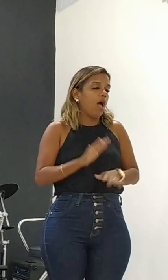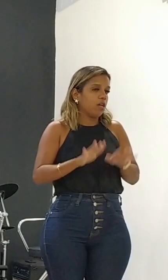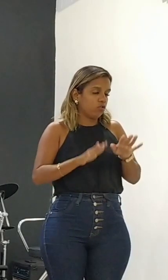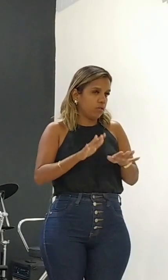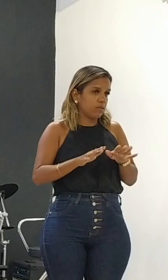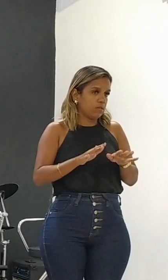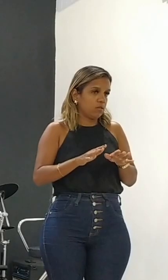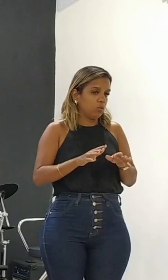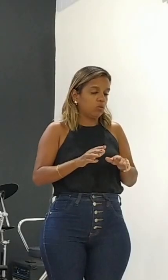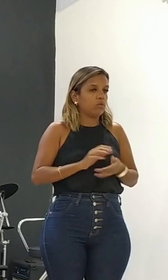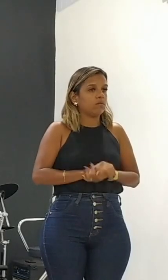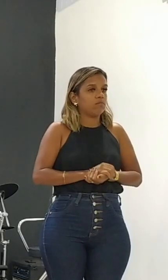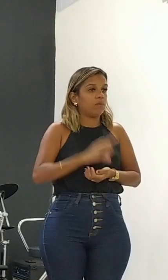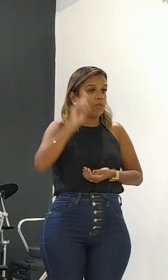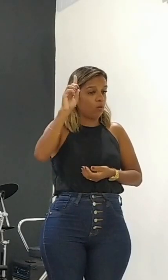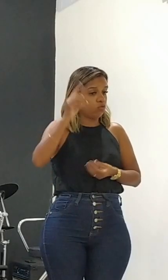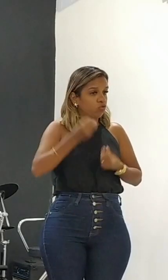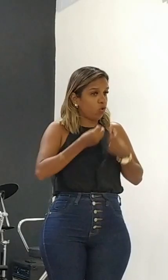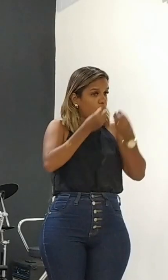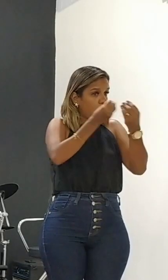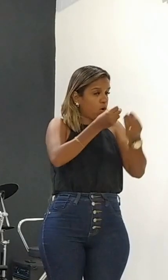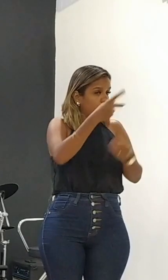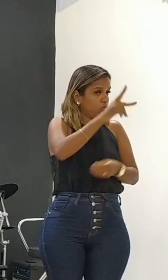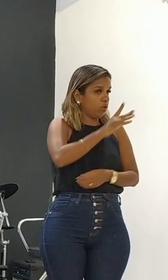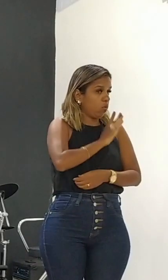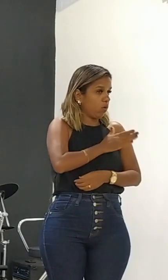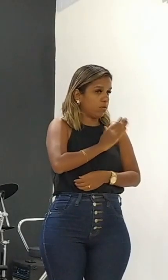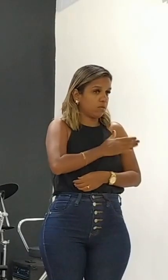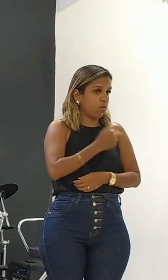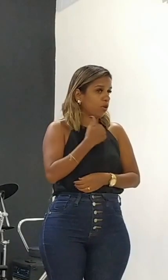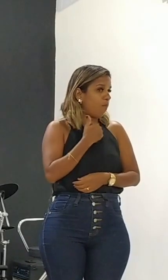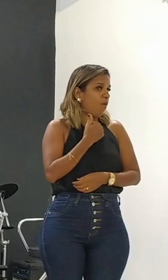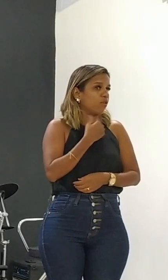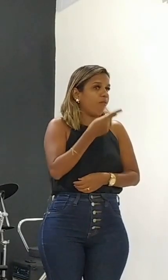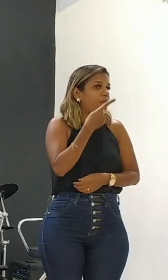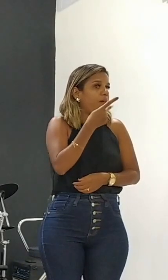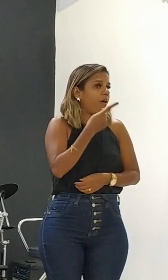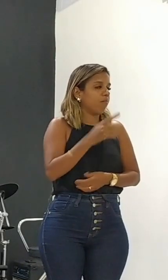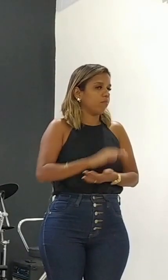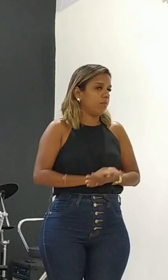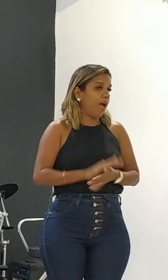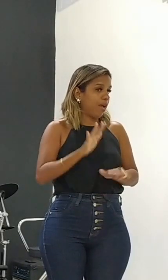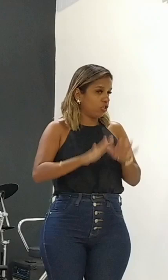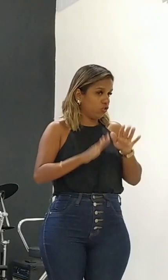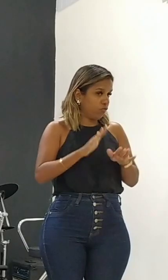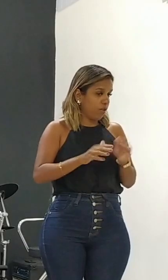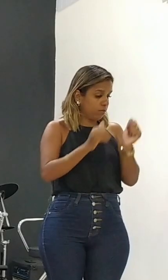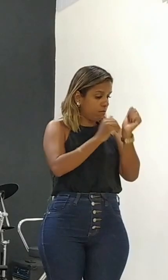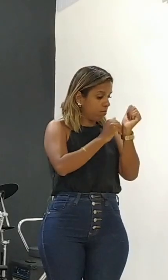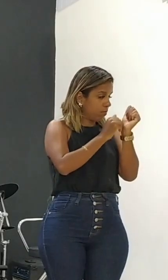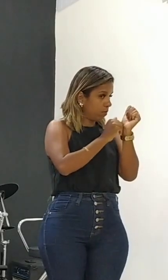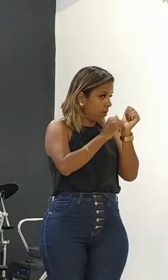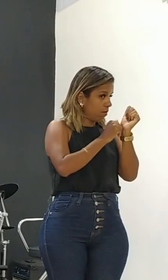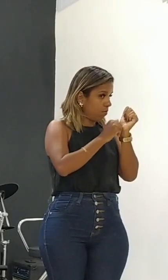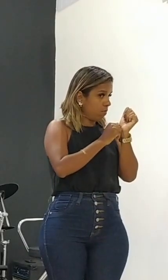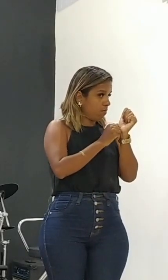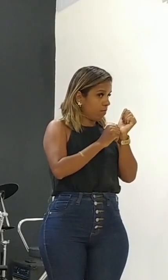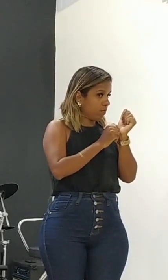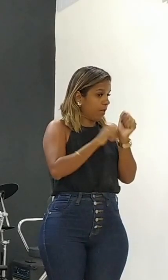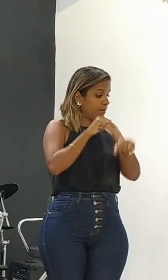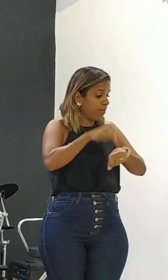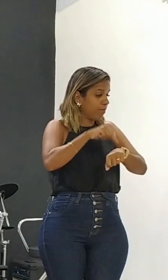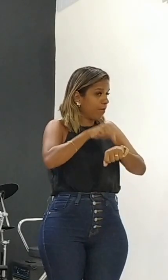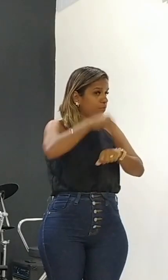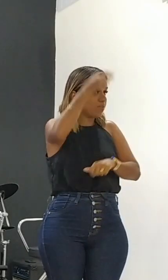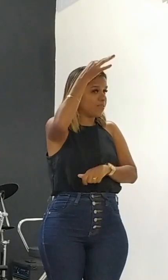coração é para você sair por aí falando para os outros. Às vezes é para você guardar para você. Existe a hora de falar,